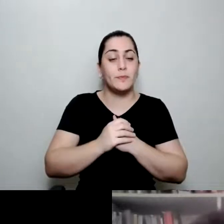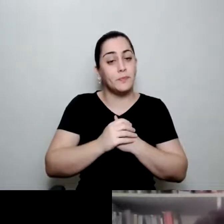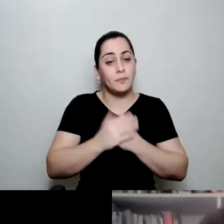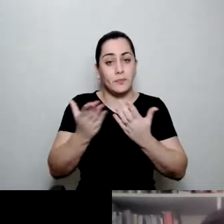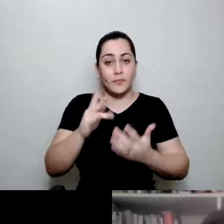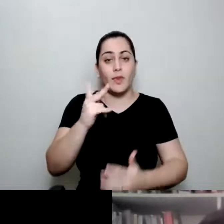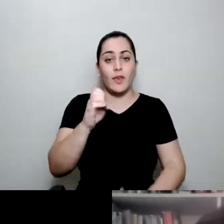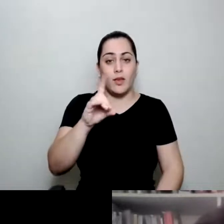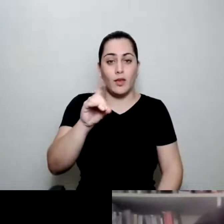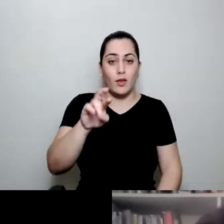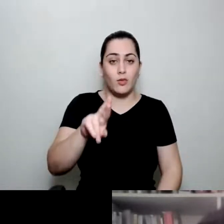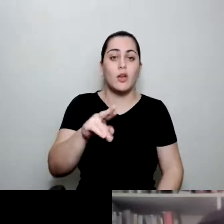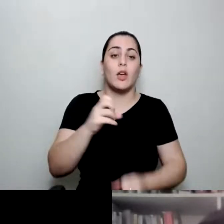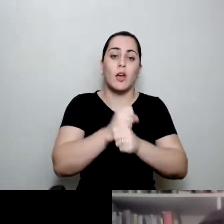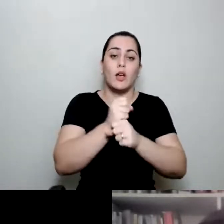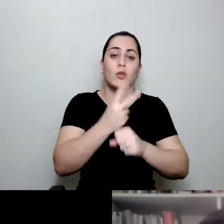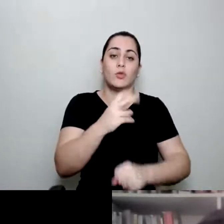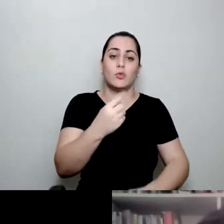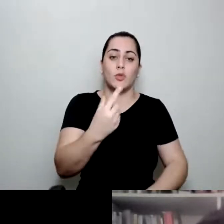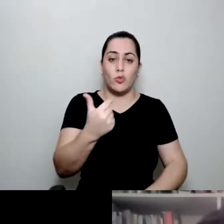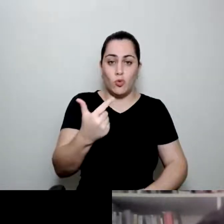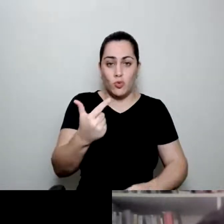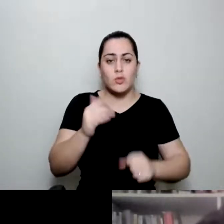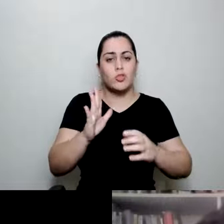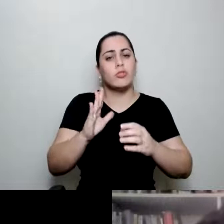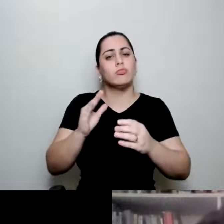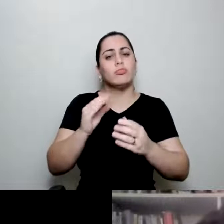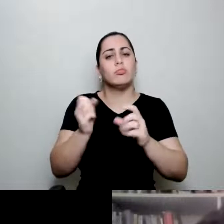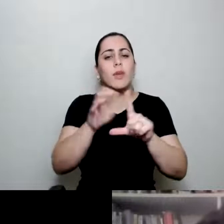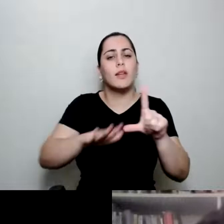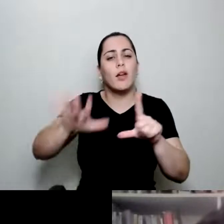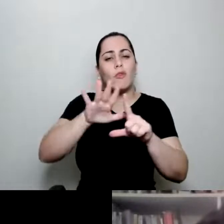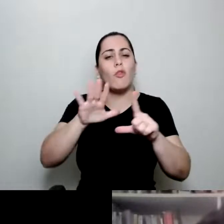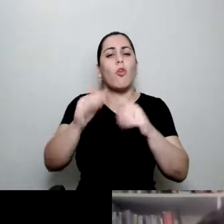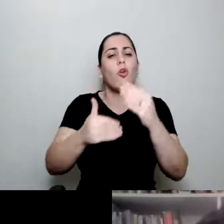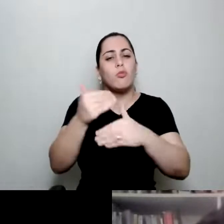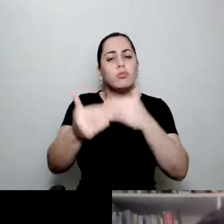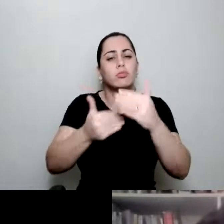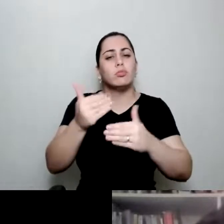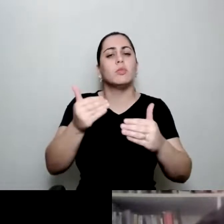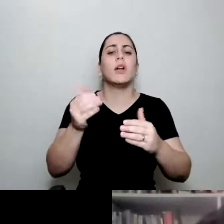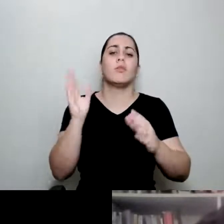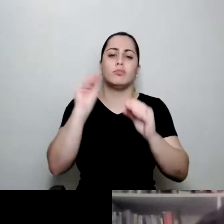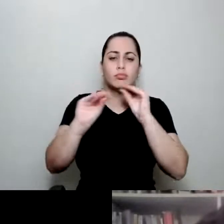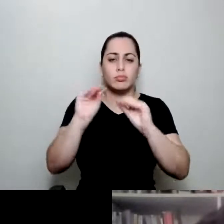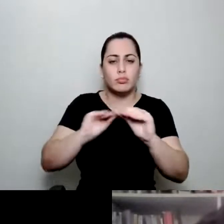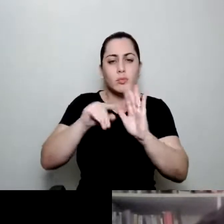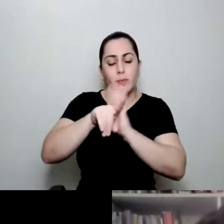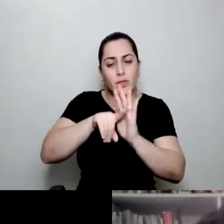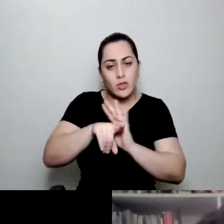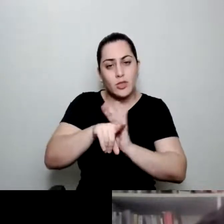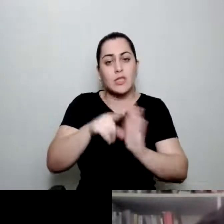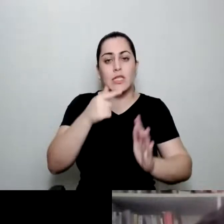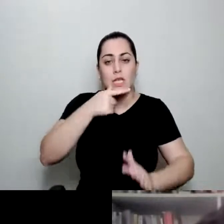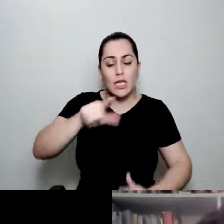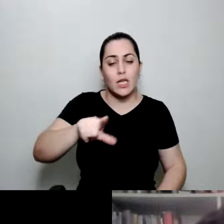desde 2012, vem se dedicando ao desenvolvimento de plataformas digitais para abrigar pesquisas sobre línguas Yanomami,